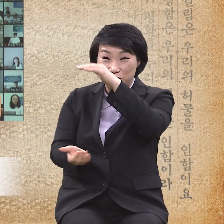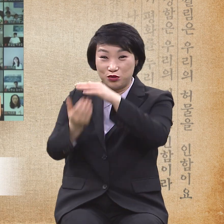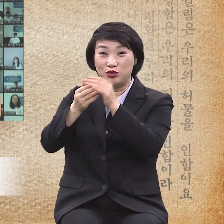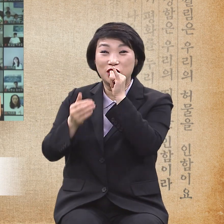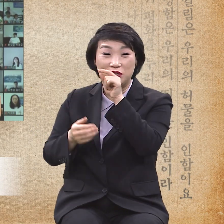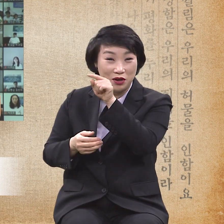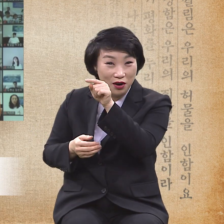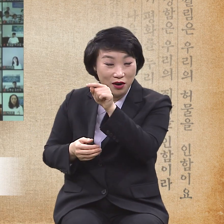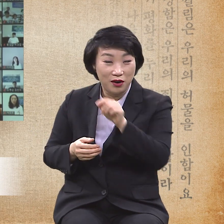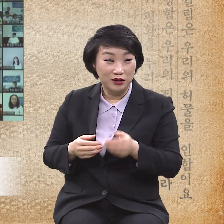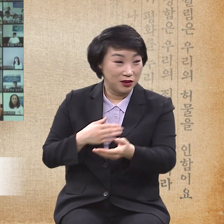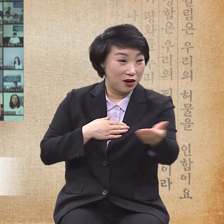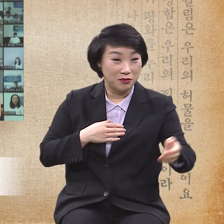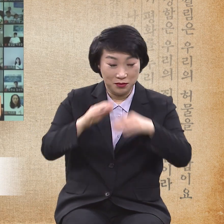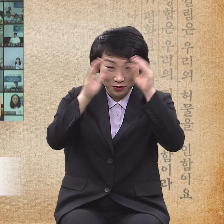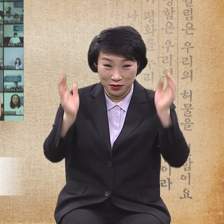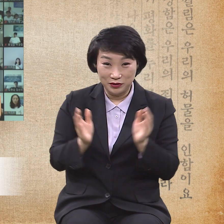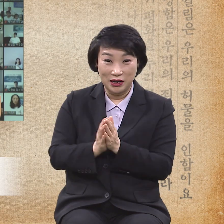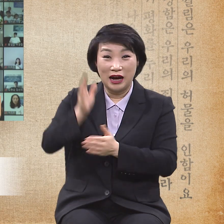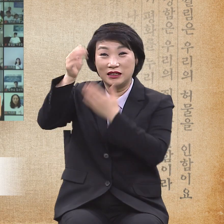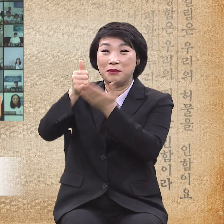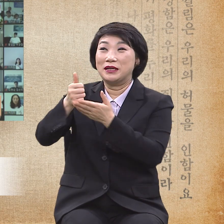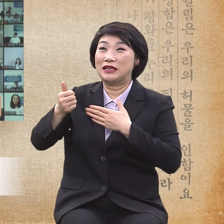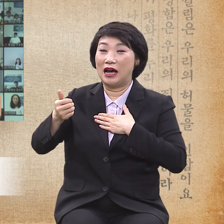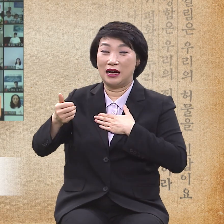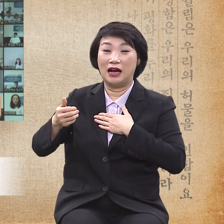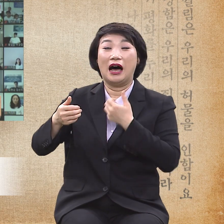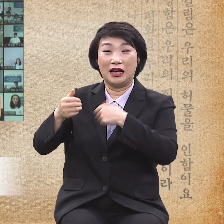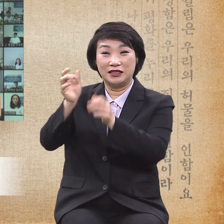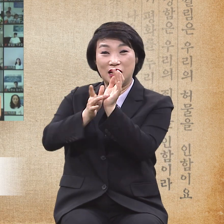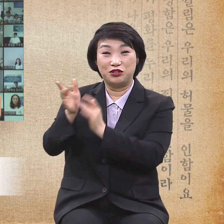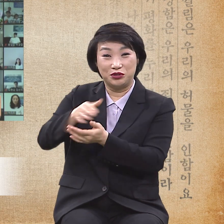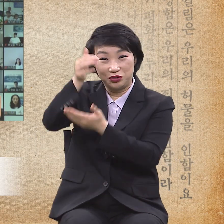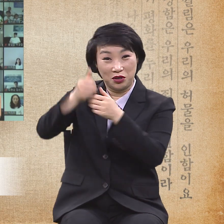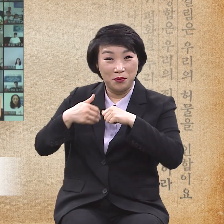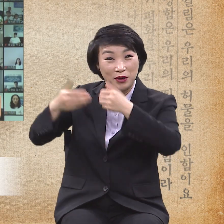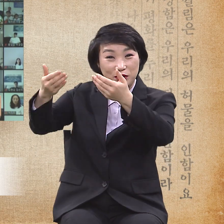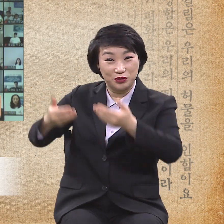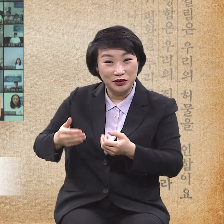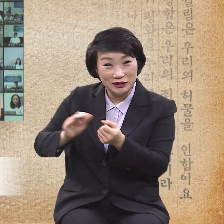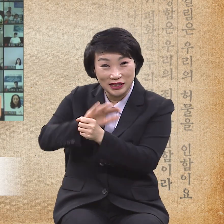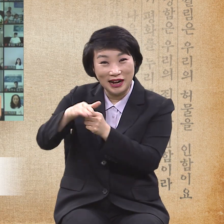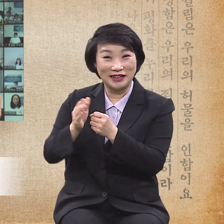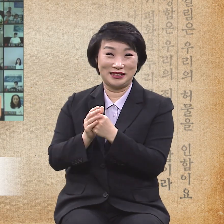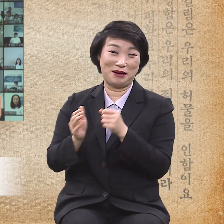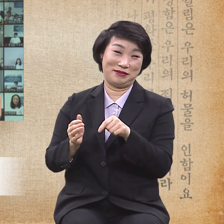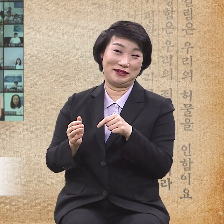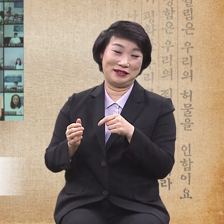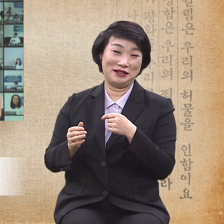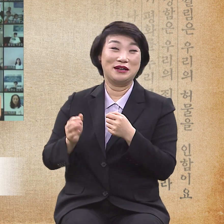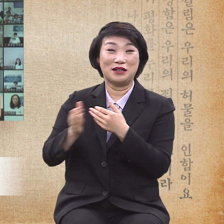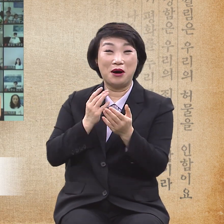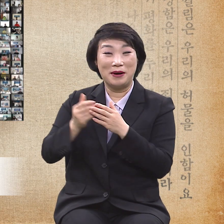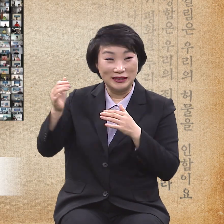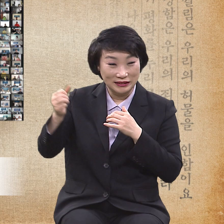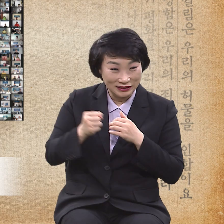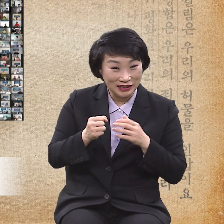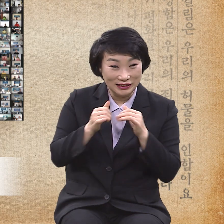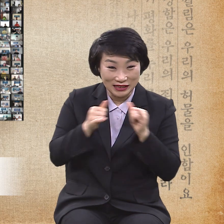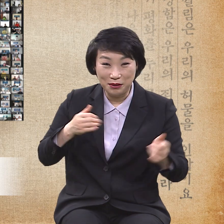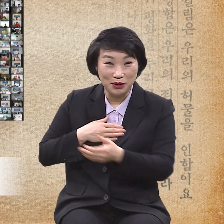것이니 다 하나님이 내게 아들로 주신 사랑입니다. 받으신 분 아멘